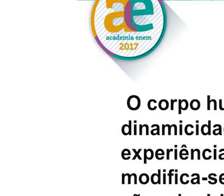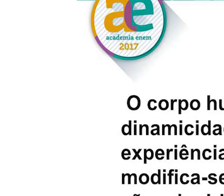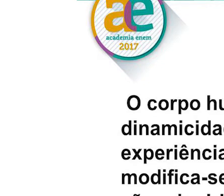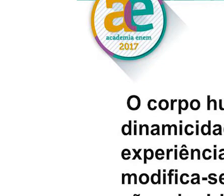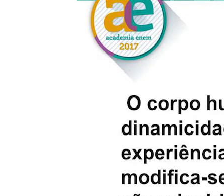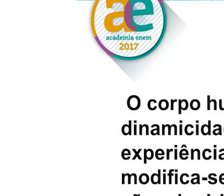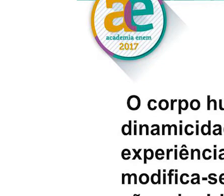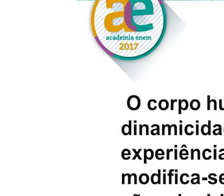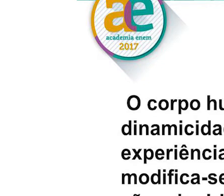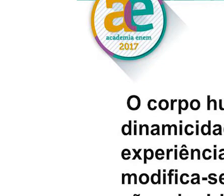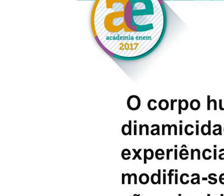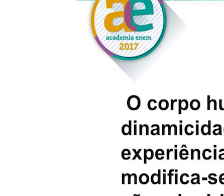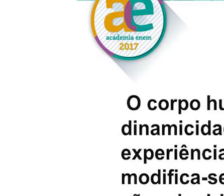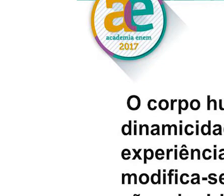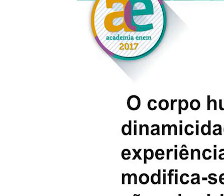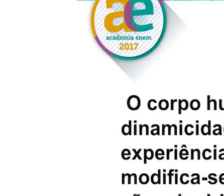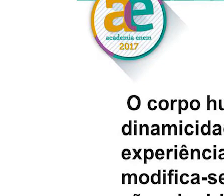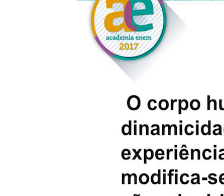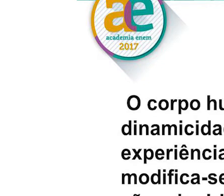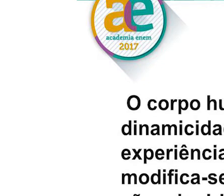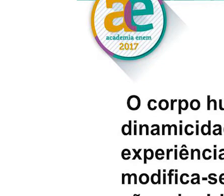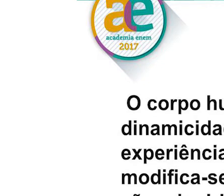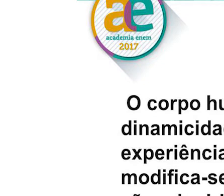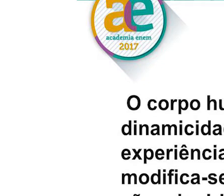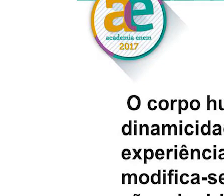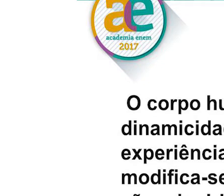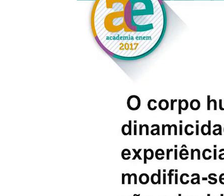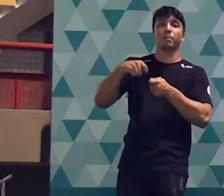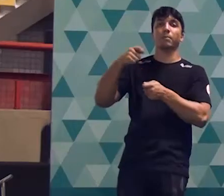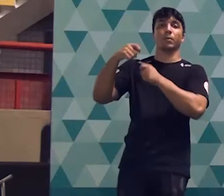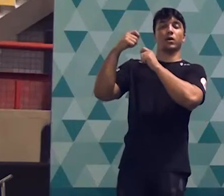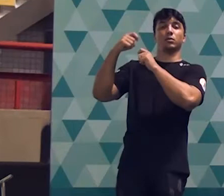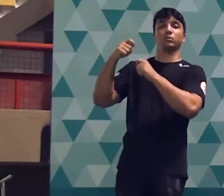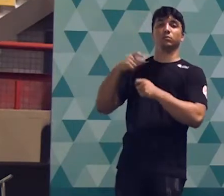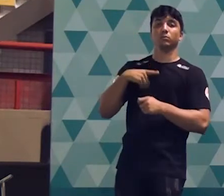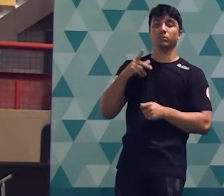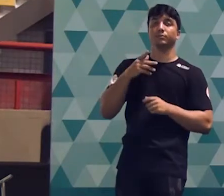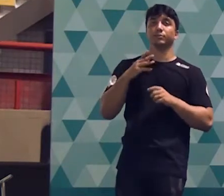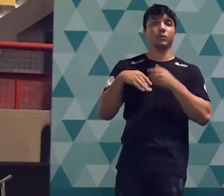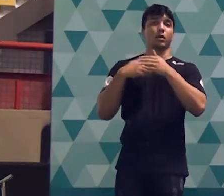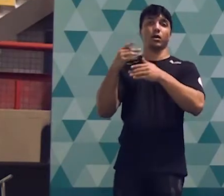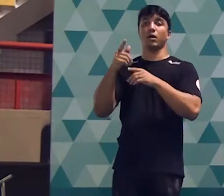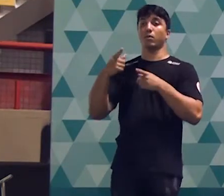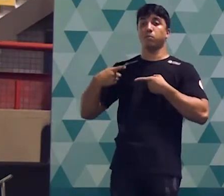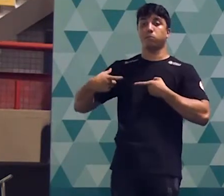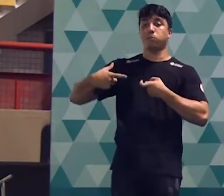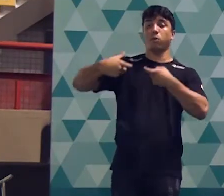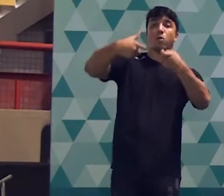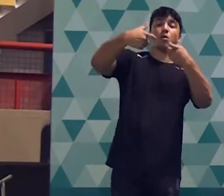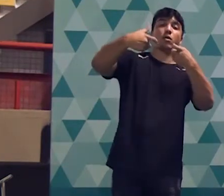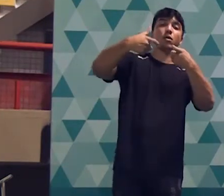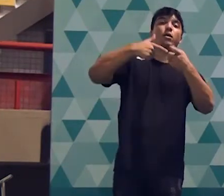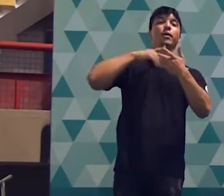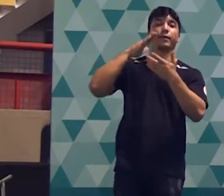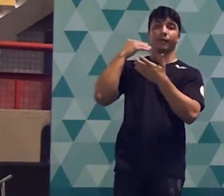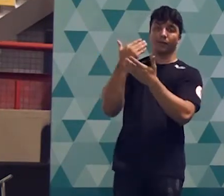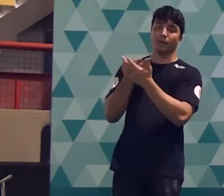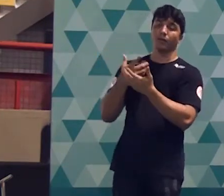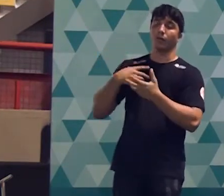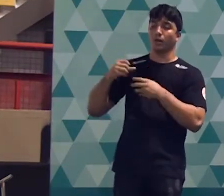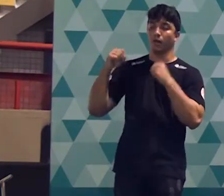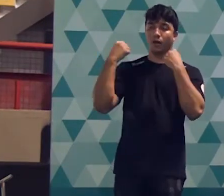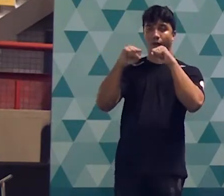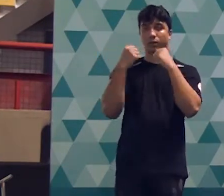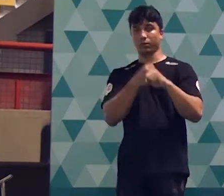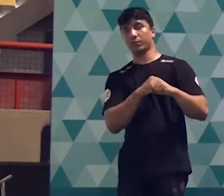eu já expliquei, né? Essa história, porque ele pescava, caçava, ia para a guerra, até hoje a era das academias,